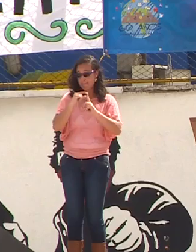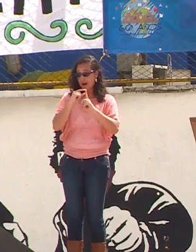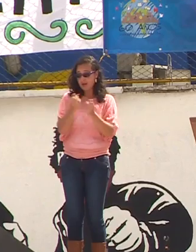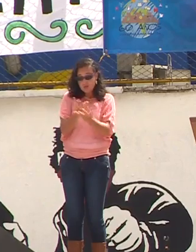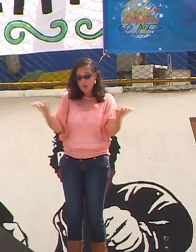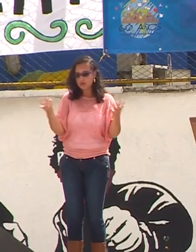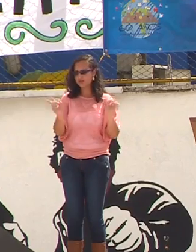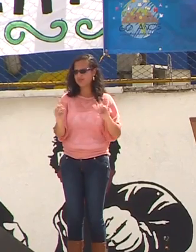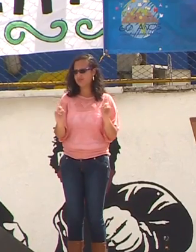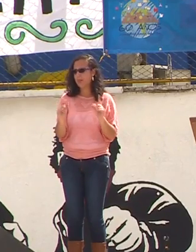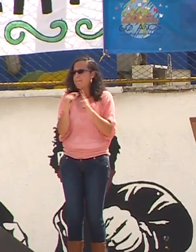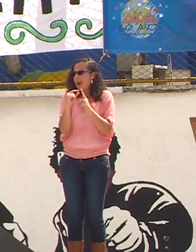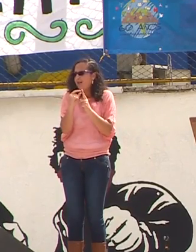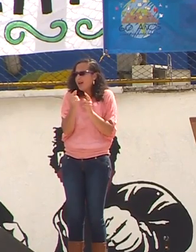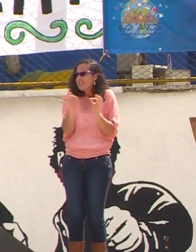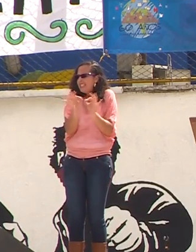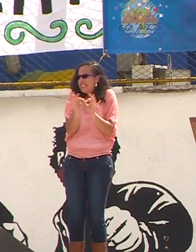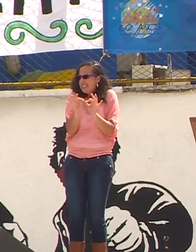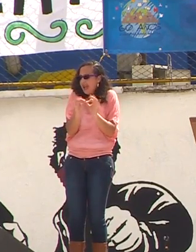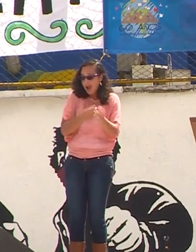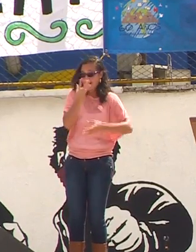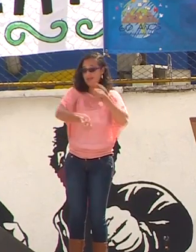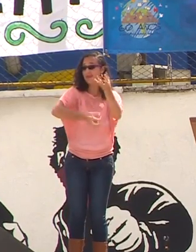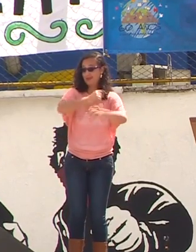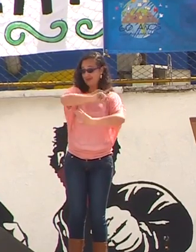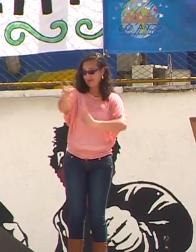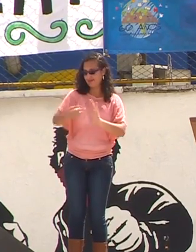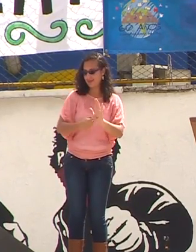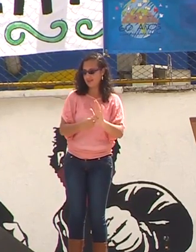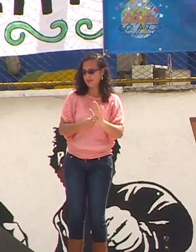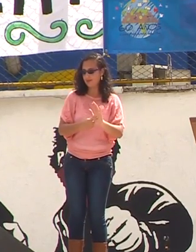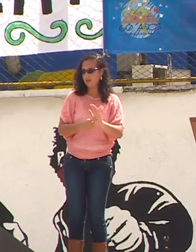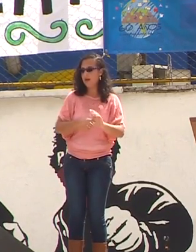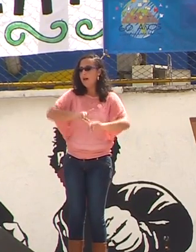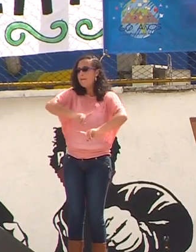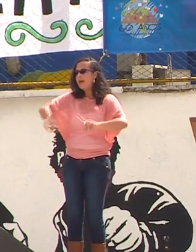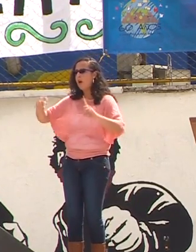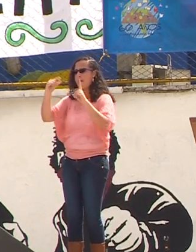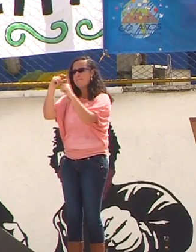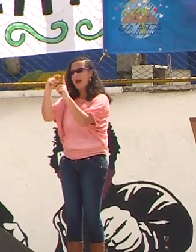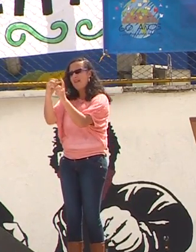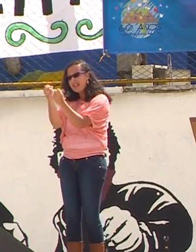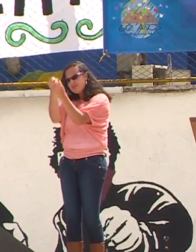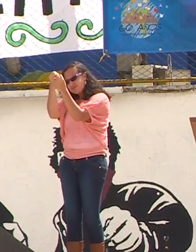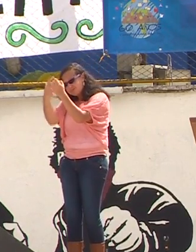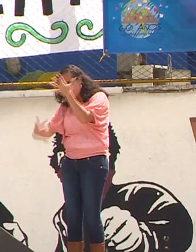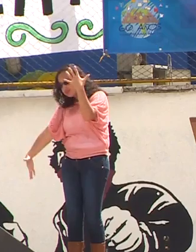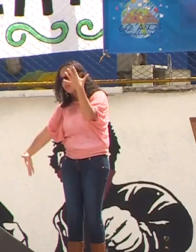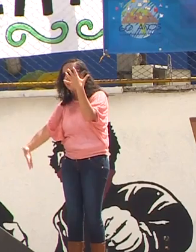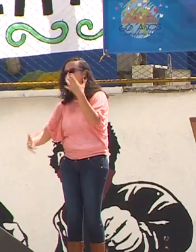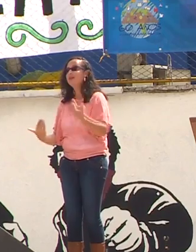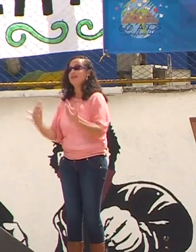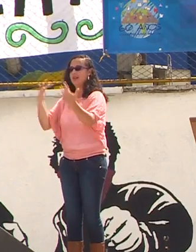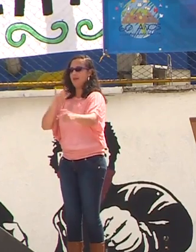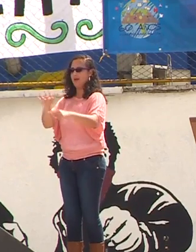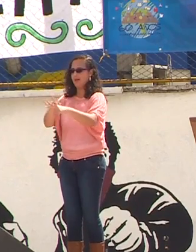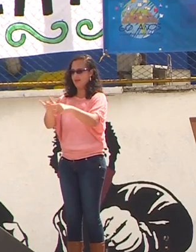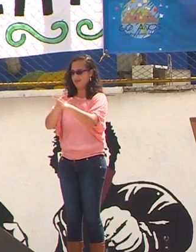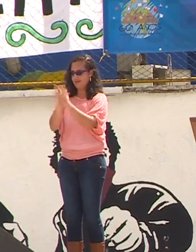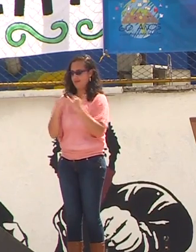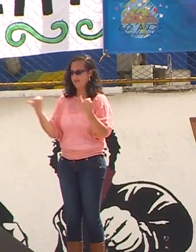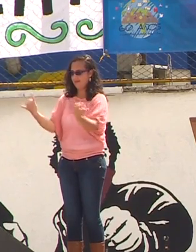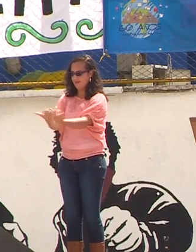Necesitamos de todas las palabras para hacer lo real. La